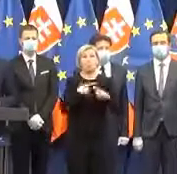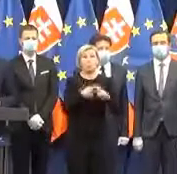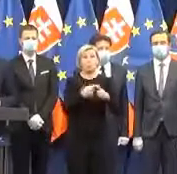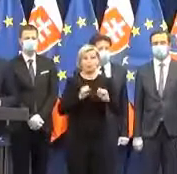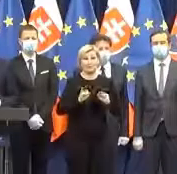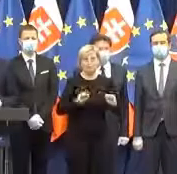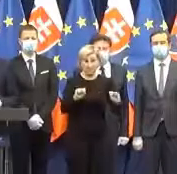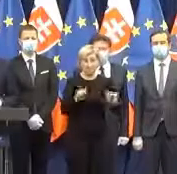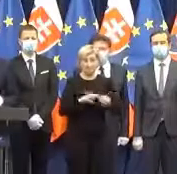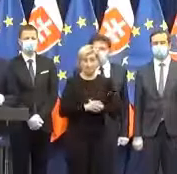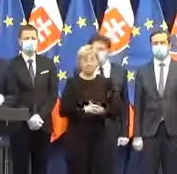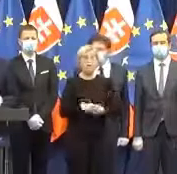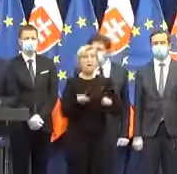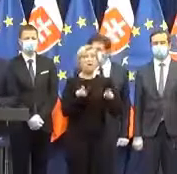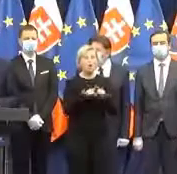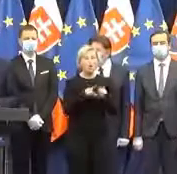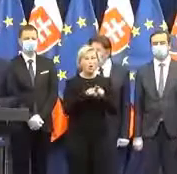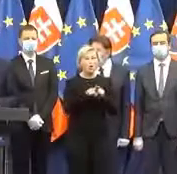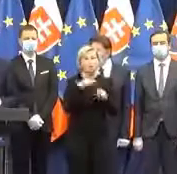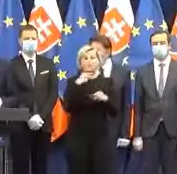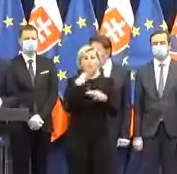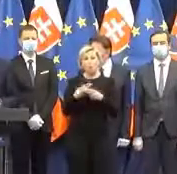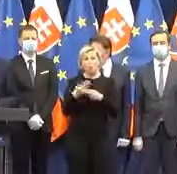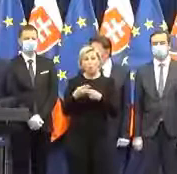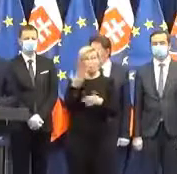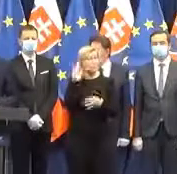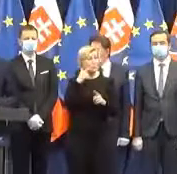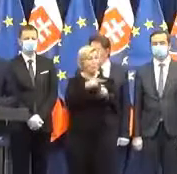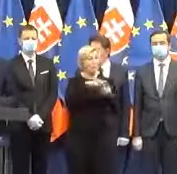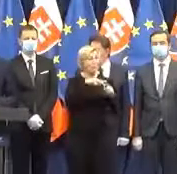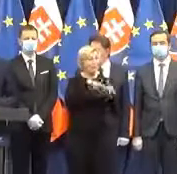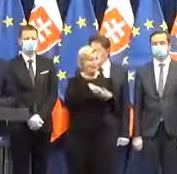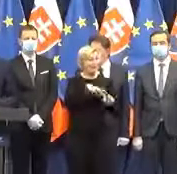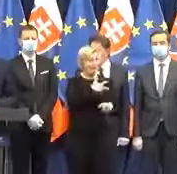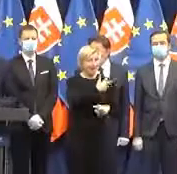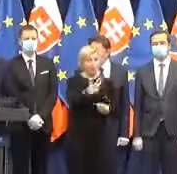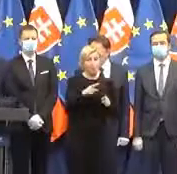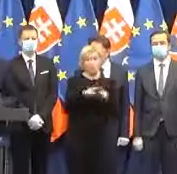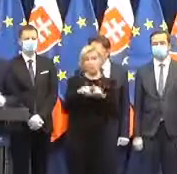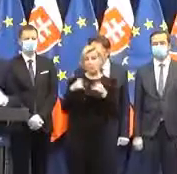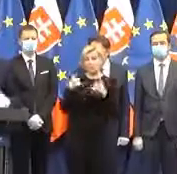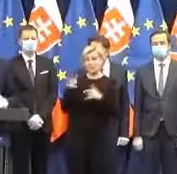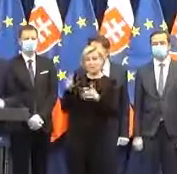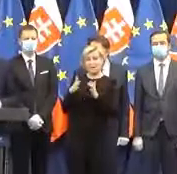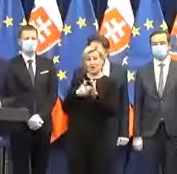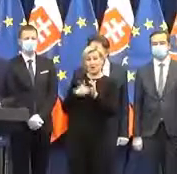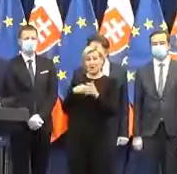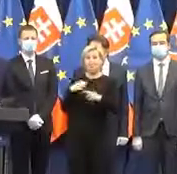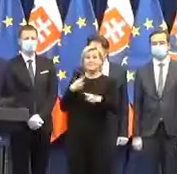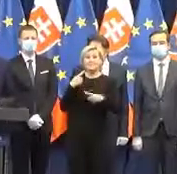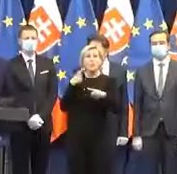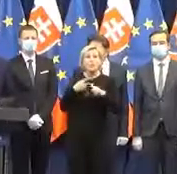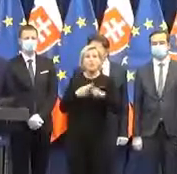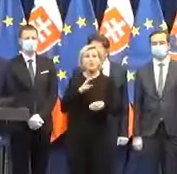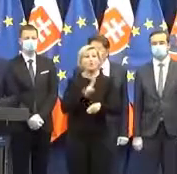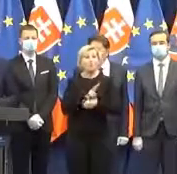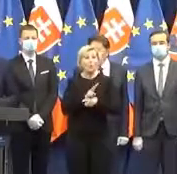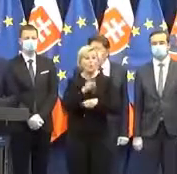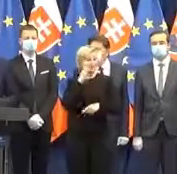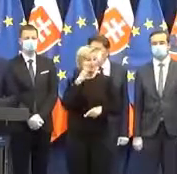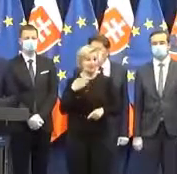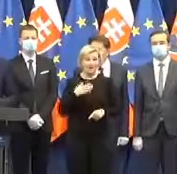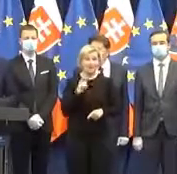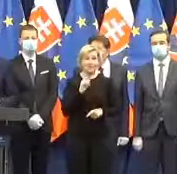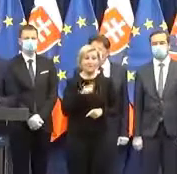otázku teatri, tak odpovedám aj vám. Neviem vám povedať dnes konkrétne opatrenia. Najprv musia prebehnúť jednotlivé krízové štáby